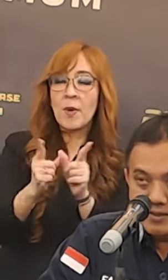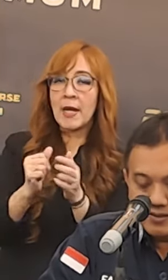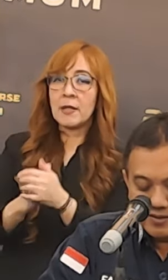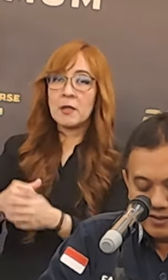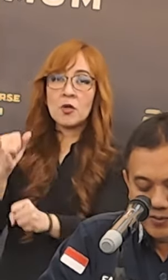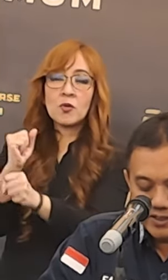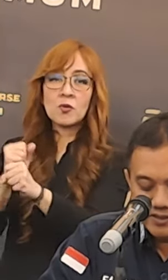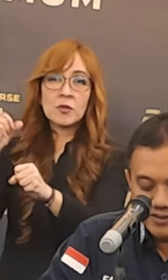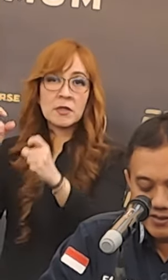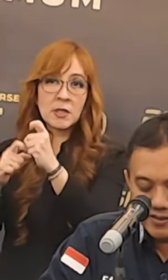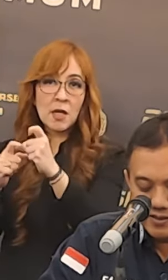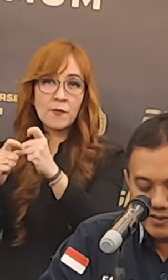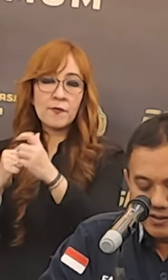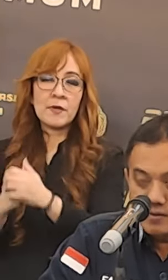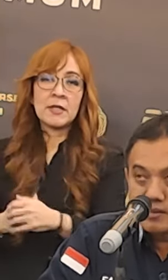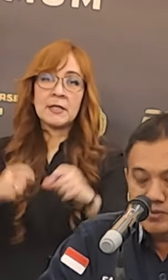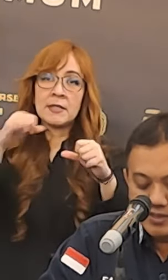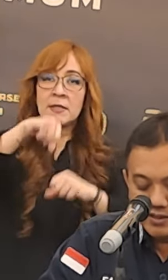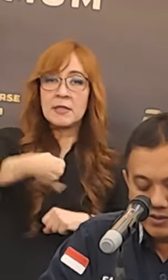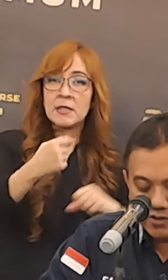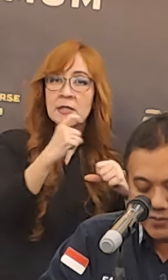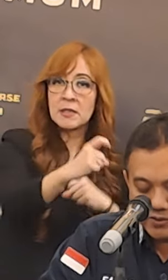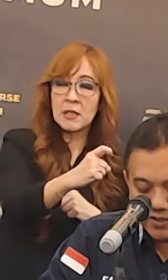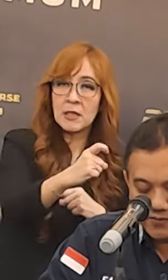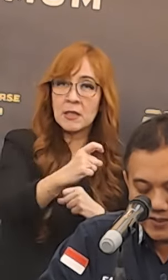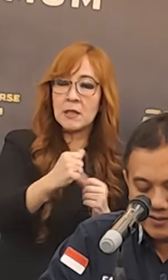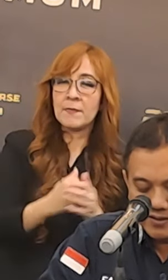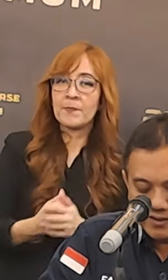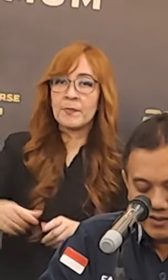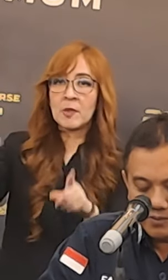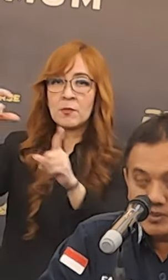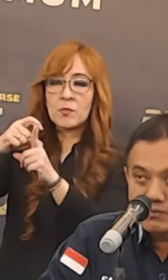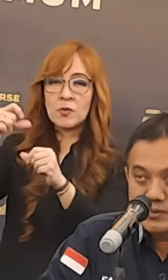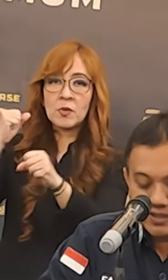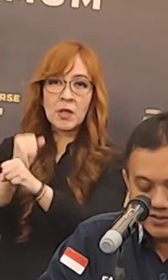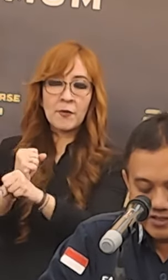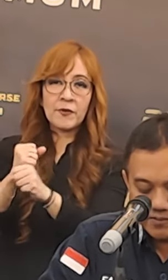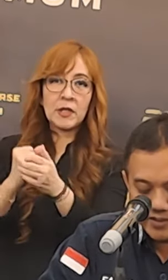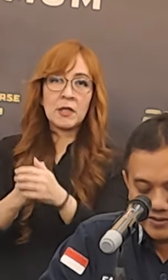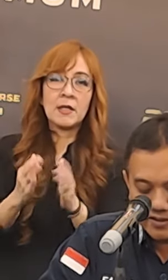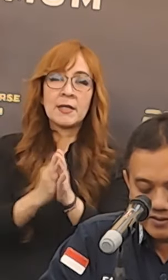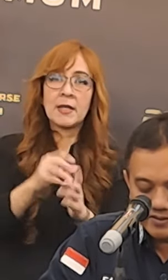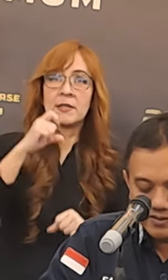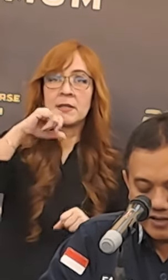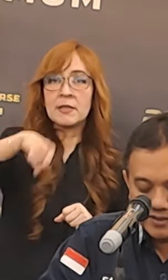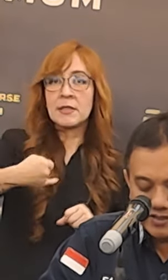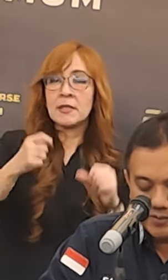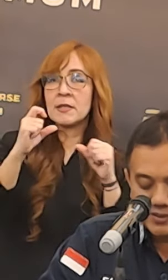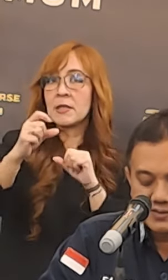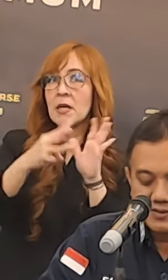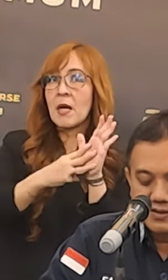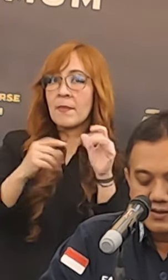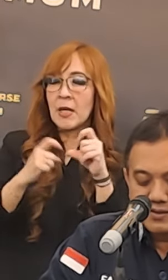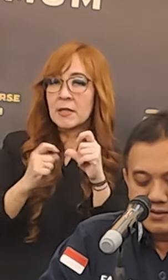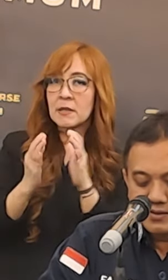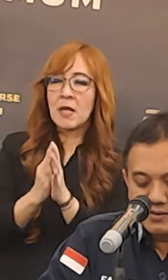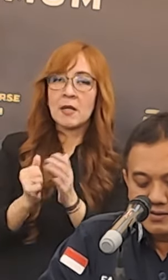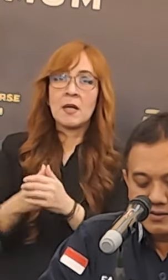Goodsafe, kemudian GC, kemudian ion chromatography, kemudian pemeriksaan GCMS dan